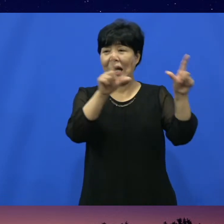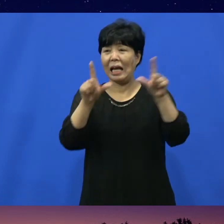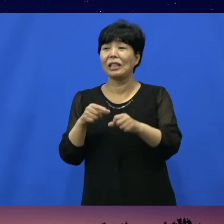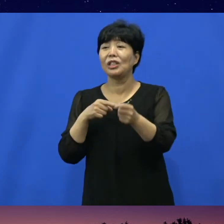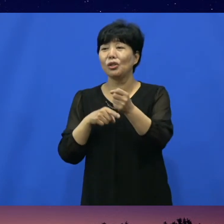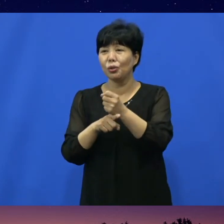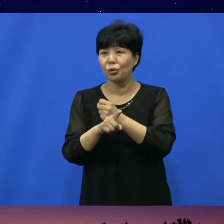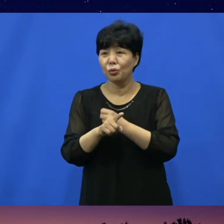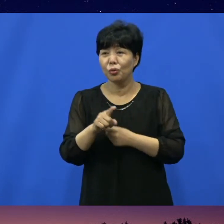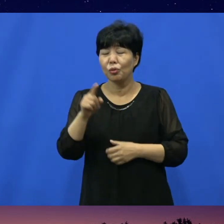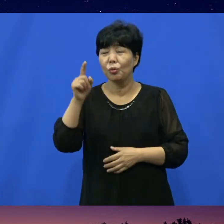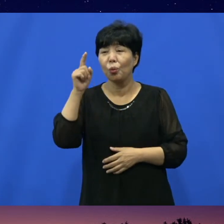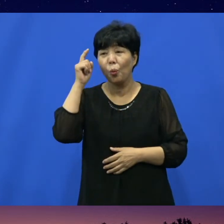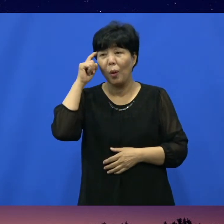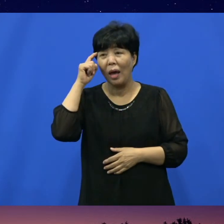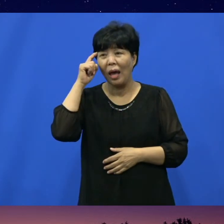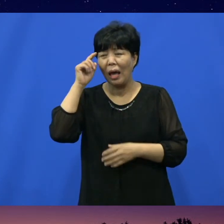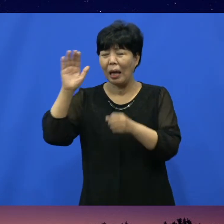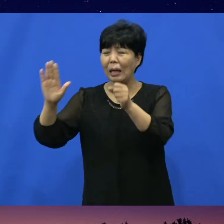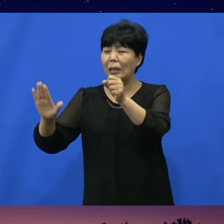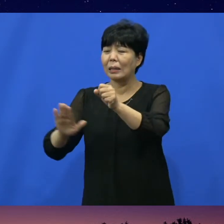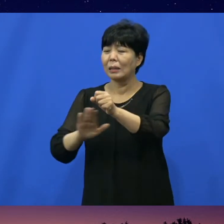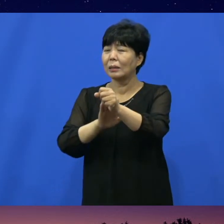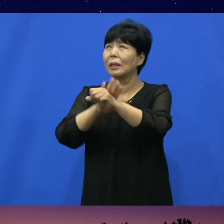여러분, 사랑을 받으면요, 관대해져요.